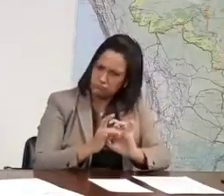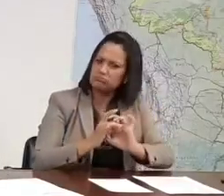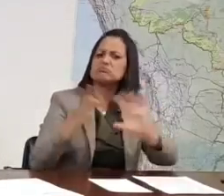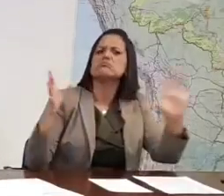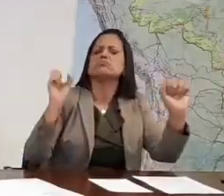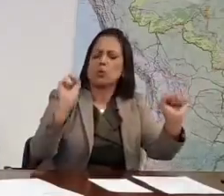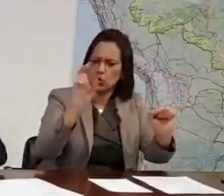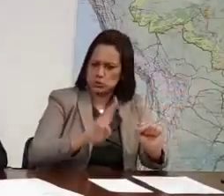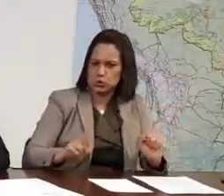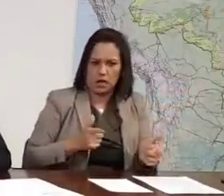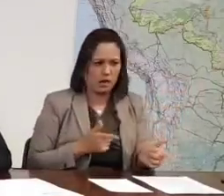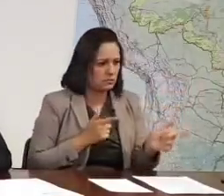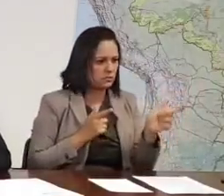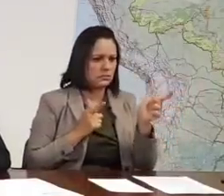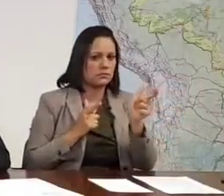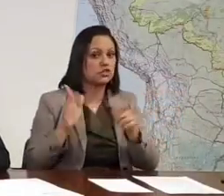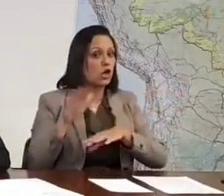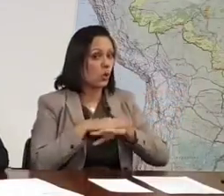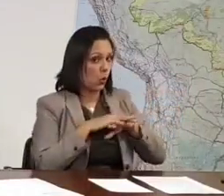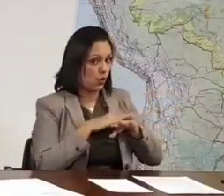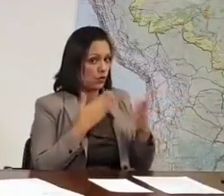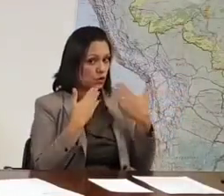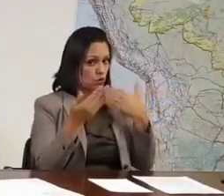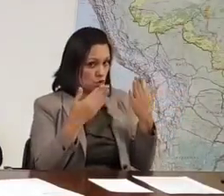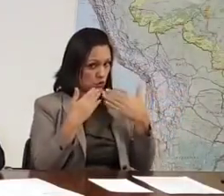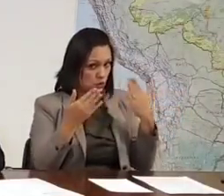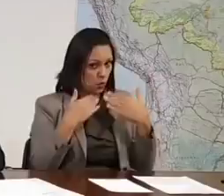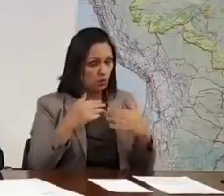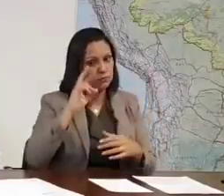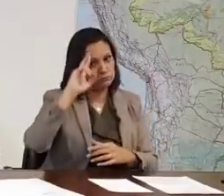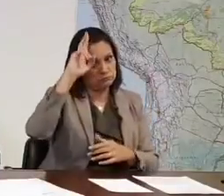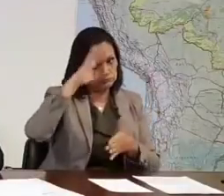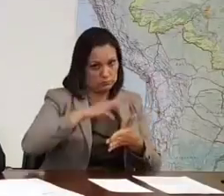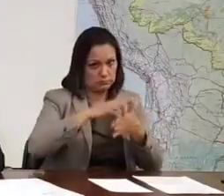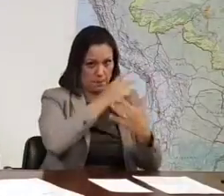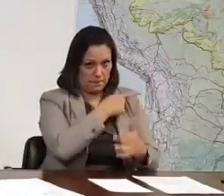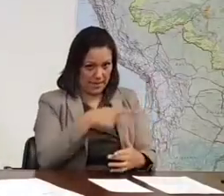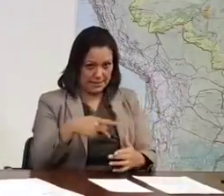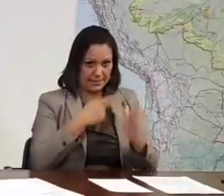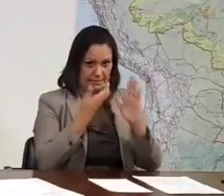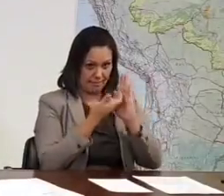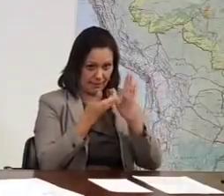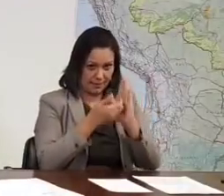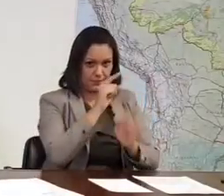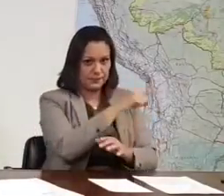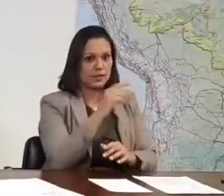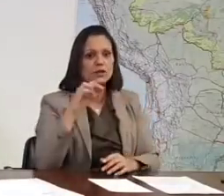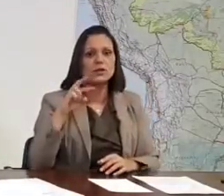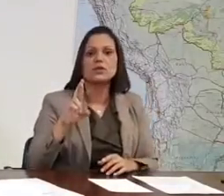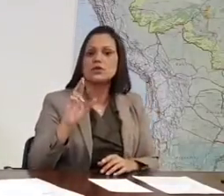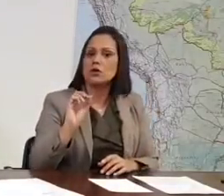mais, já conversamos com o Rodrigo Maia, está em condições de votar um projeto de lei de autoria.